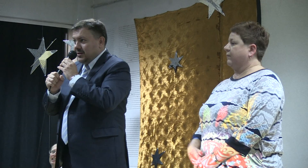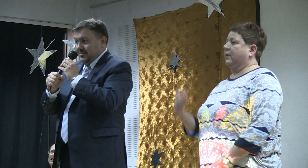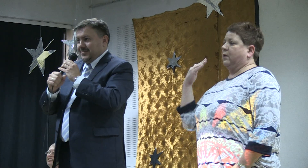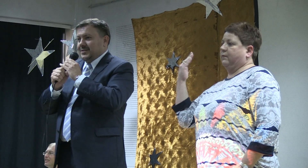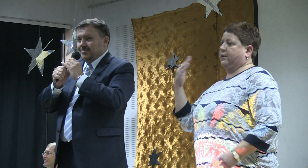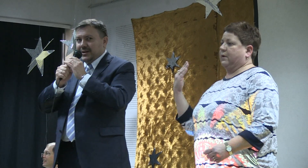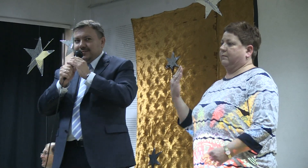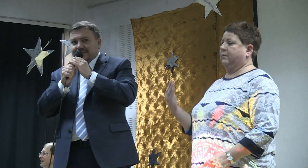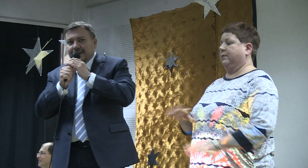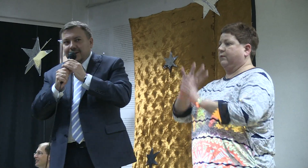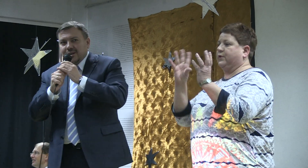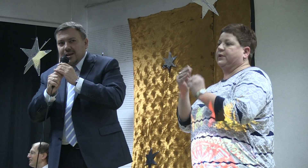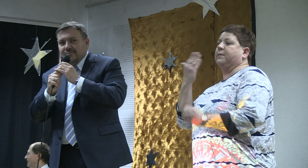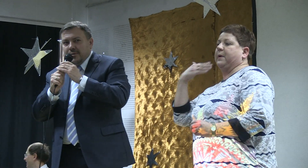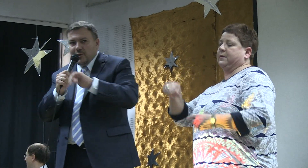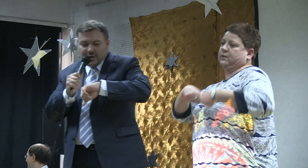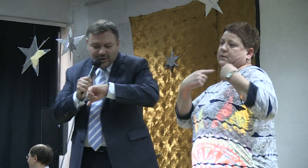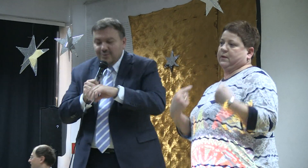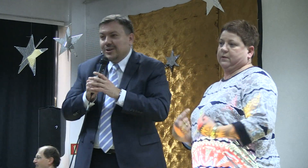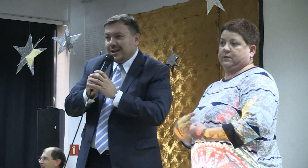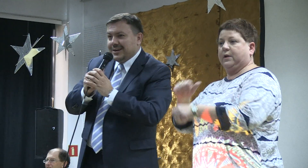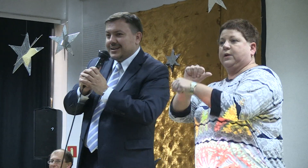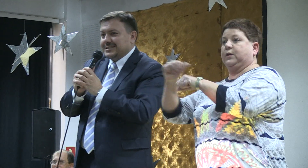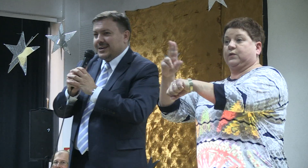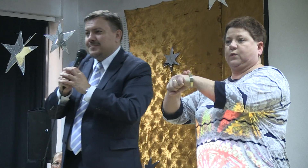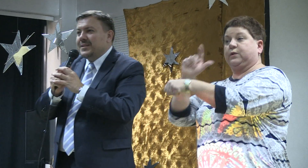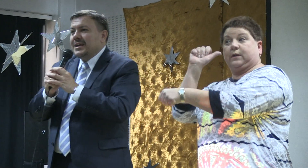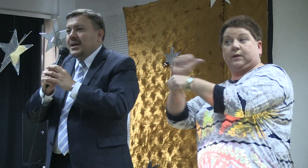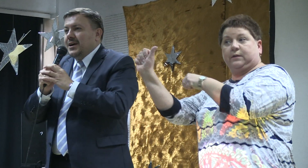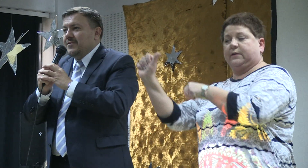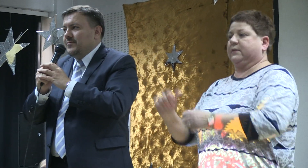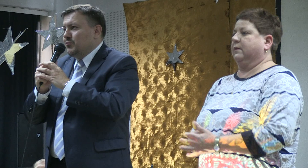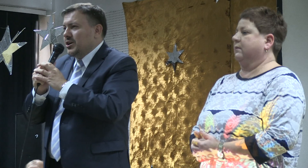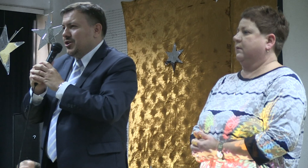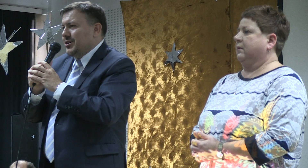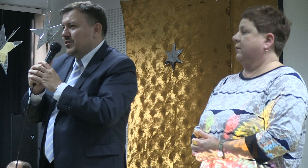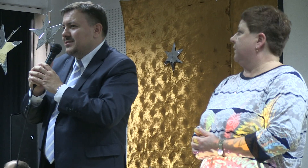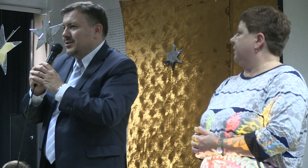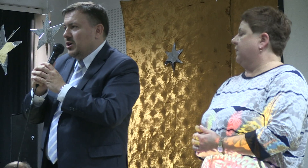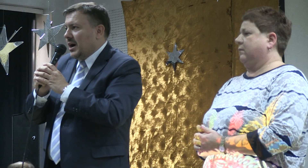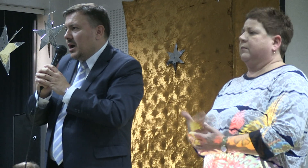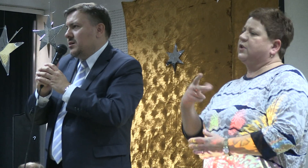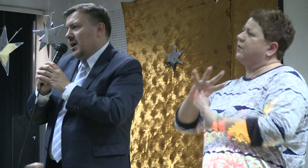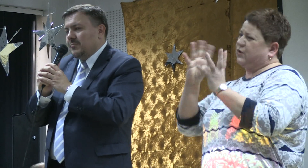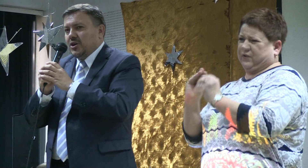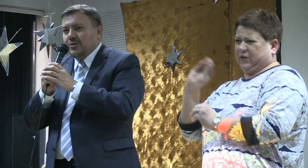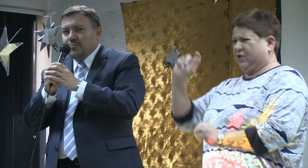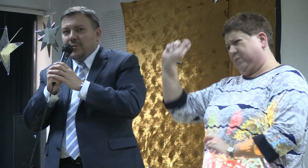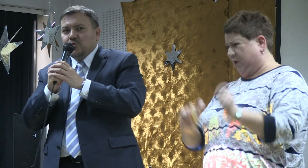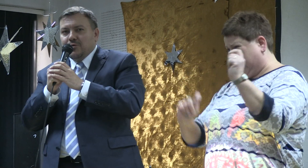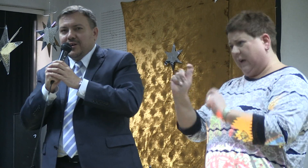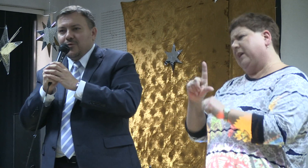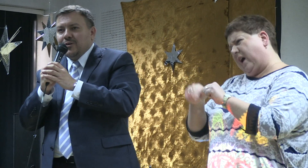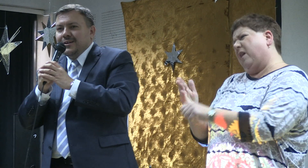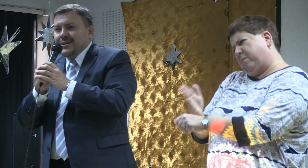Witam wszystkich bardzo serdecznie. Wybiła już godzina 11. Wiem, że nie wszyscy dojechali, ale myślę, że